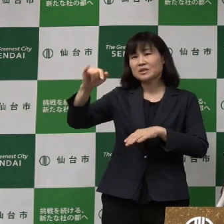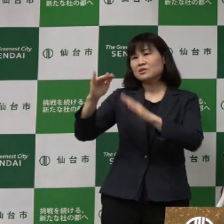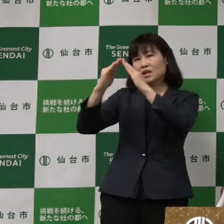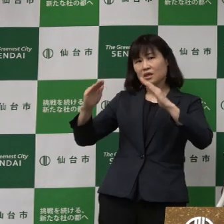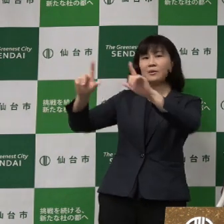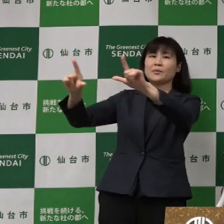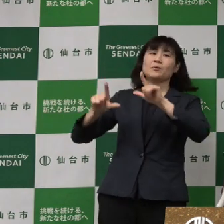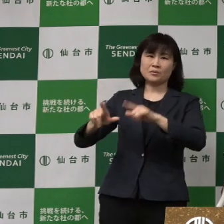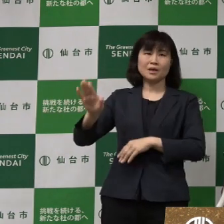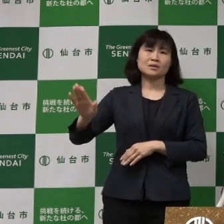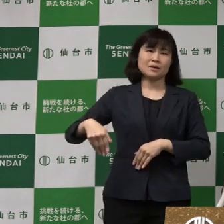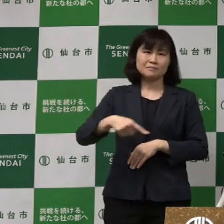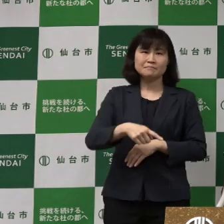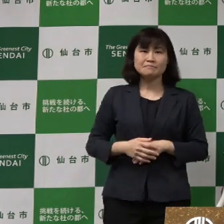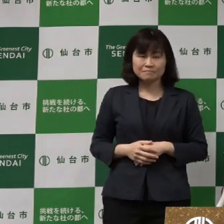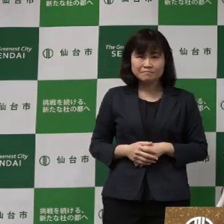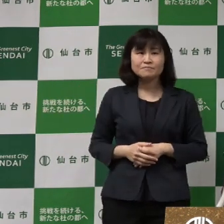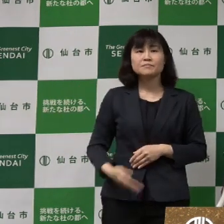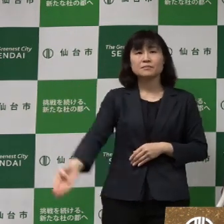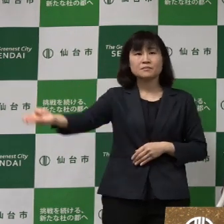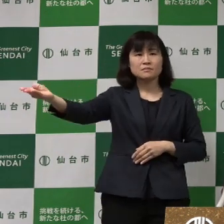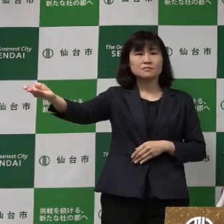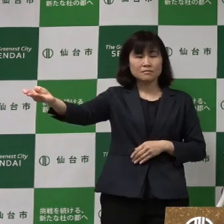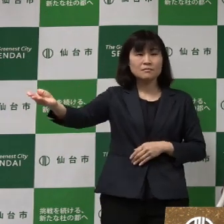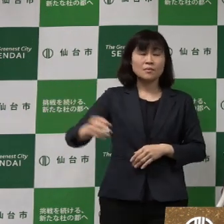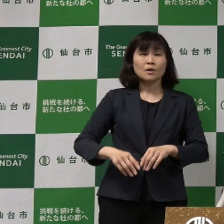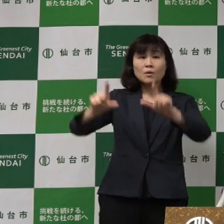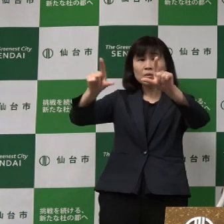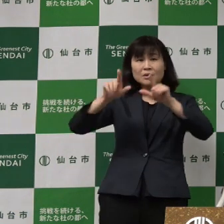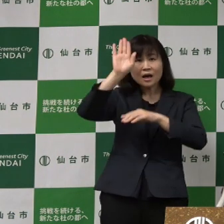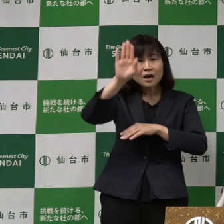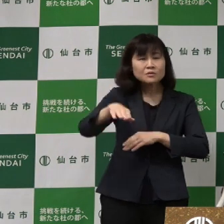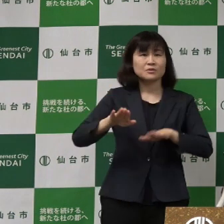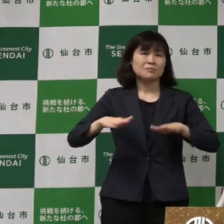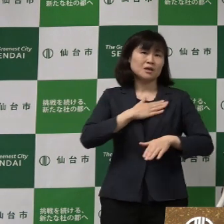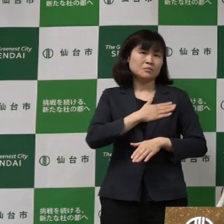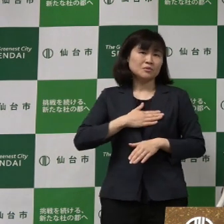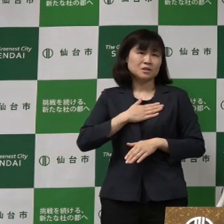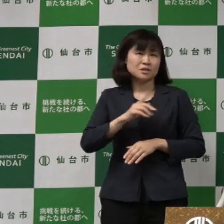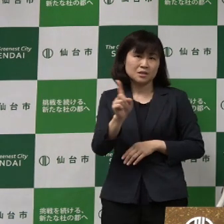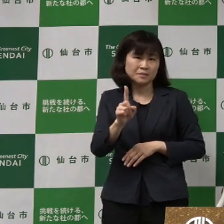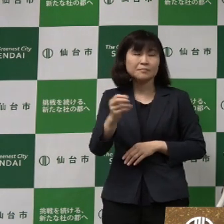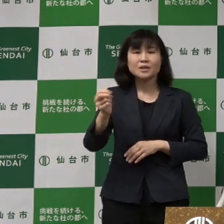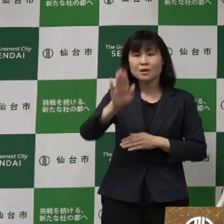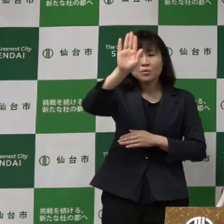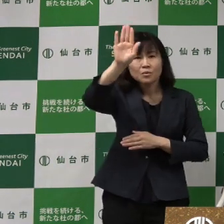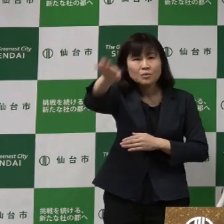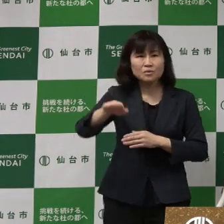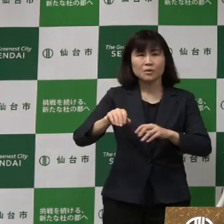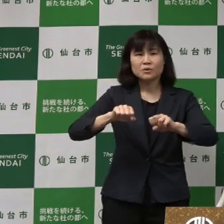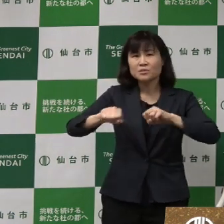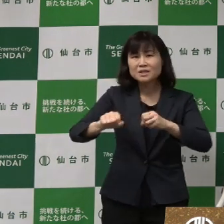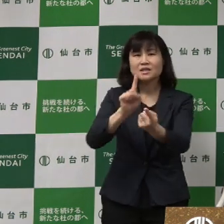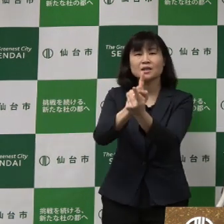告受けました。 この報告を受けて市長はどのように受け止めて今後どのように対策を取られ